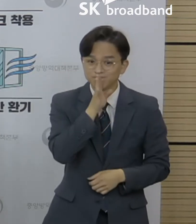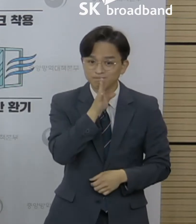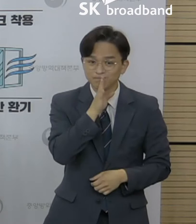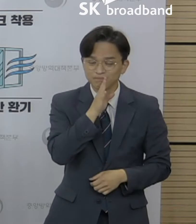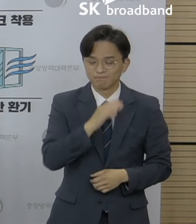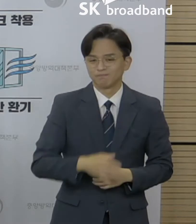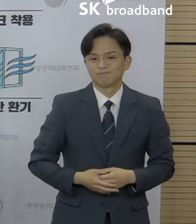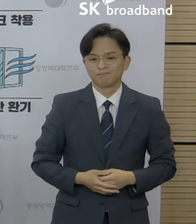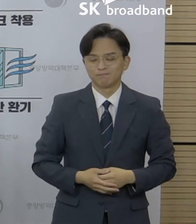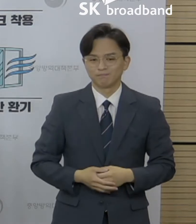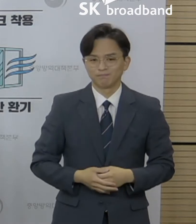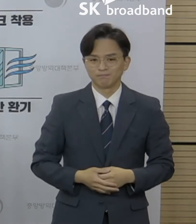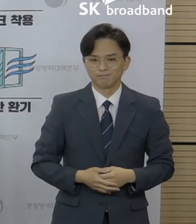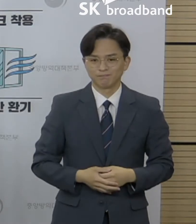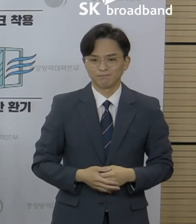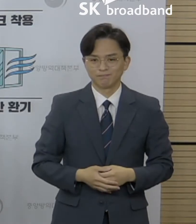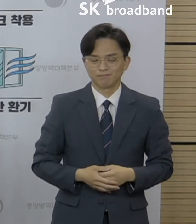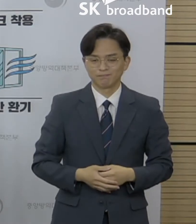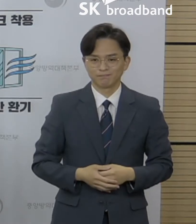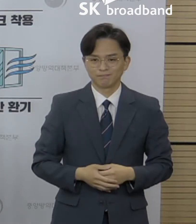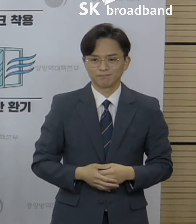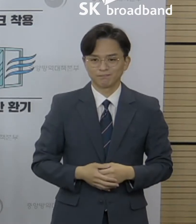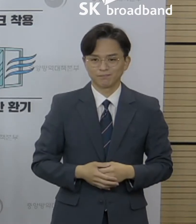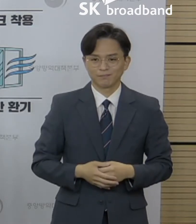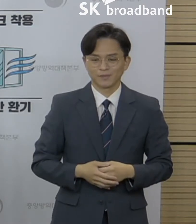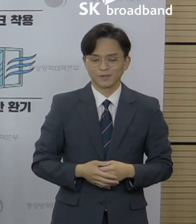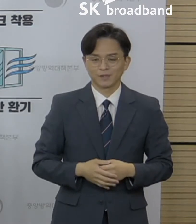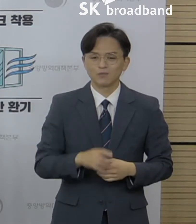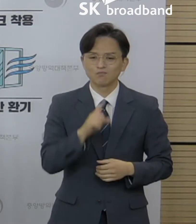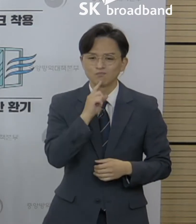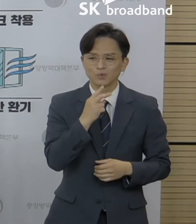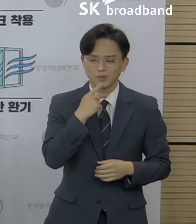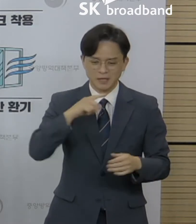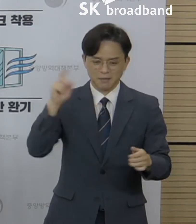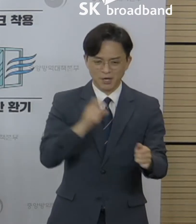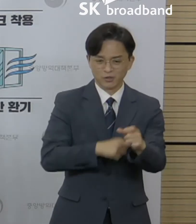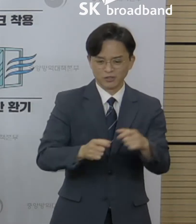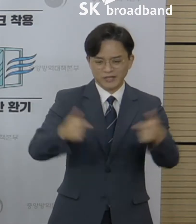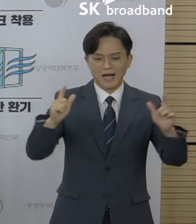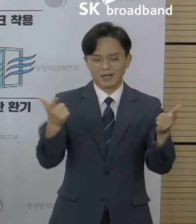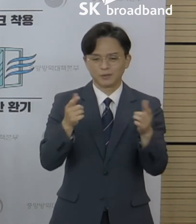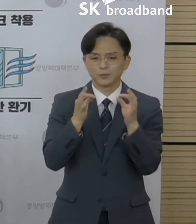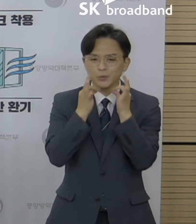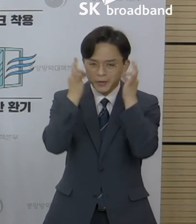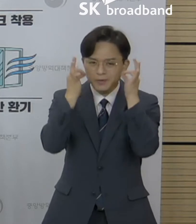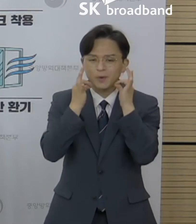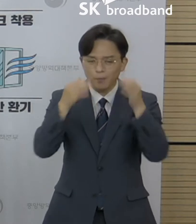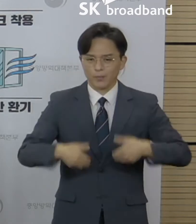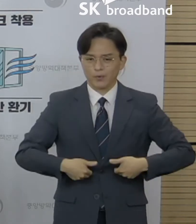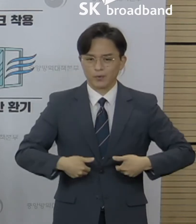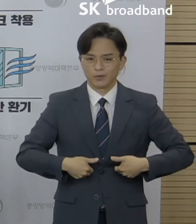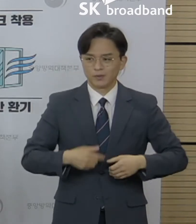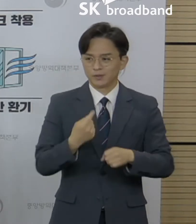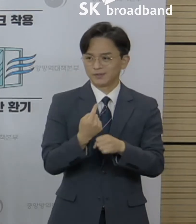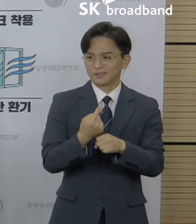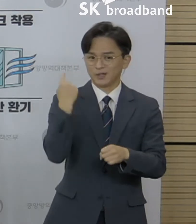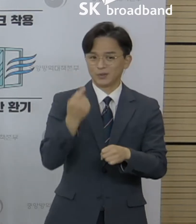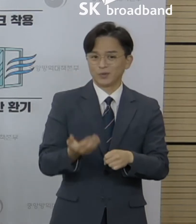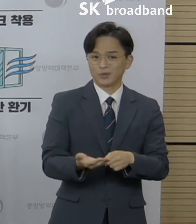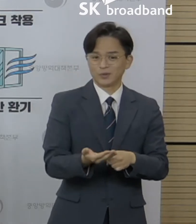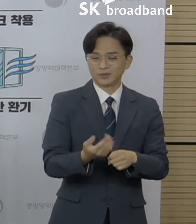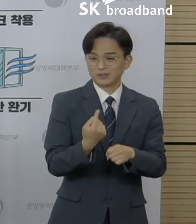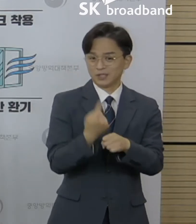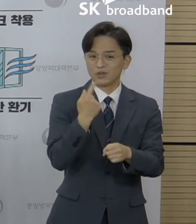있습니다. 따라서 그러한 것에 최선을 다하되, 아까 말씀드린 대로 항상 작년에 경험했듯이